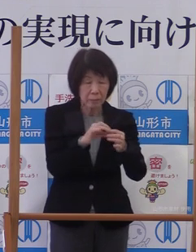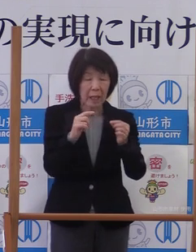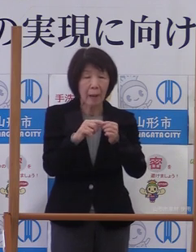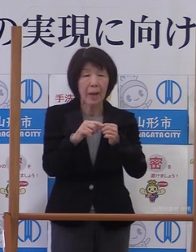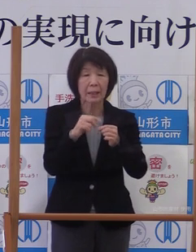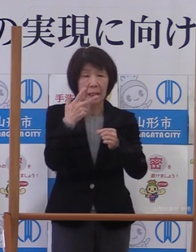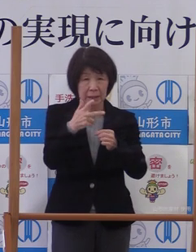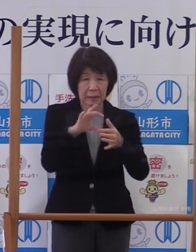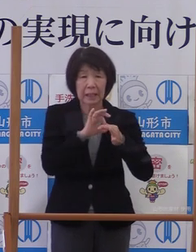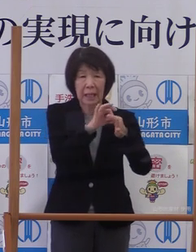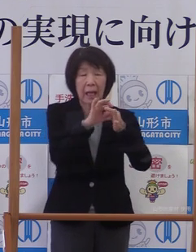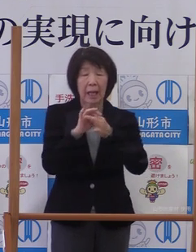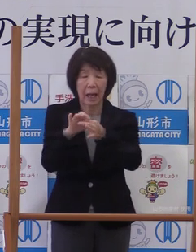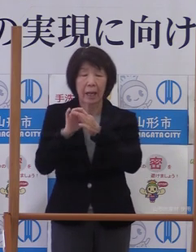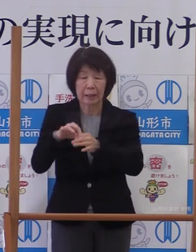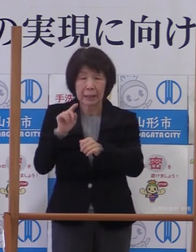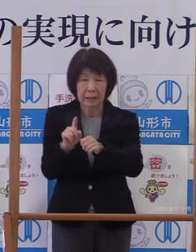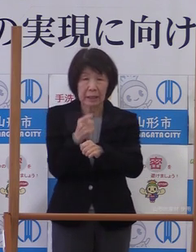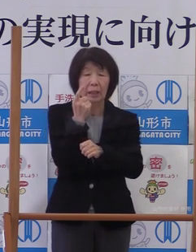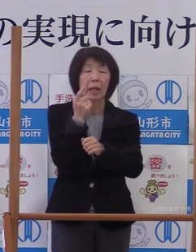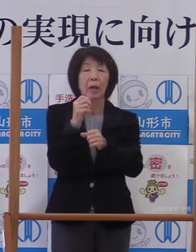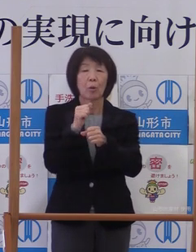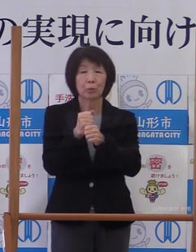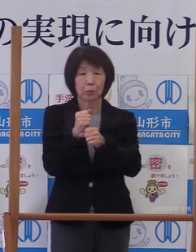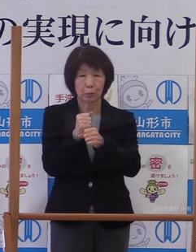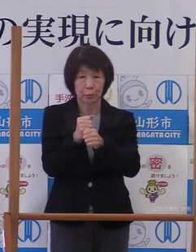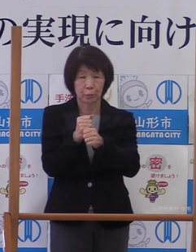わりを持つきっかけを創出いたします。